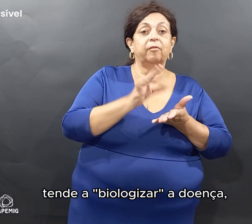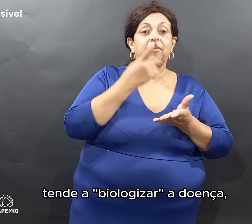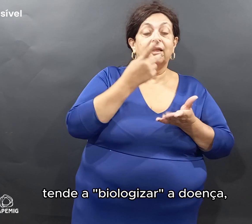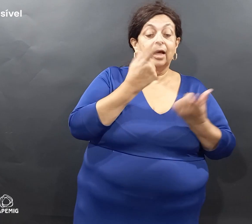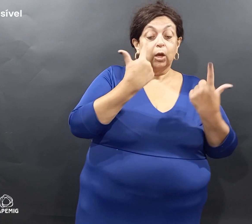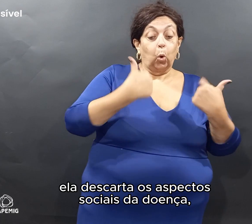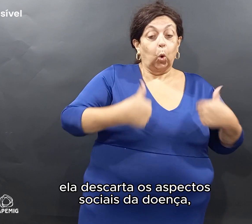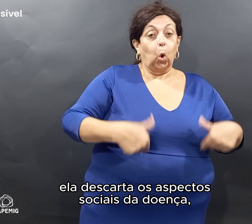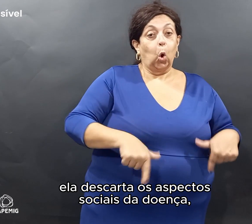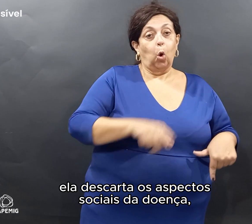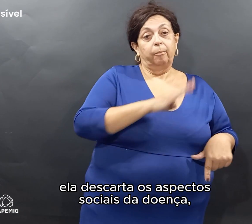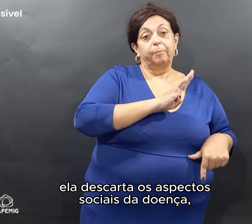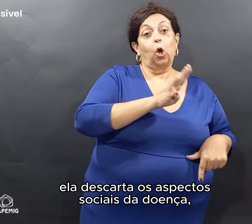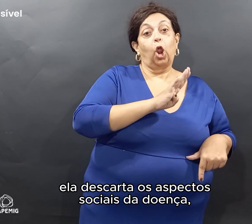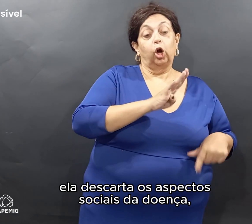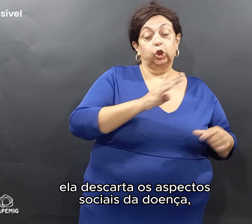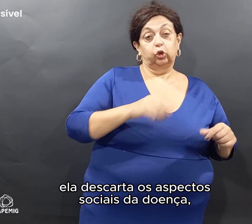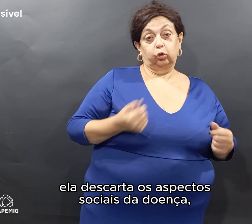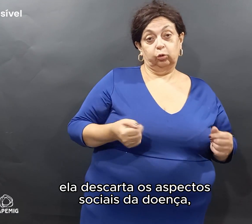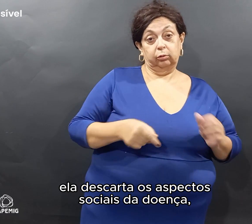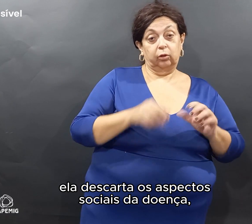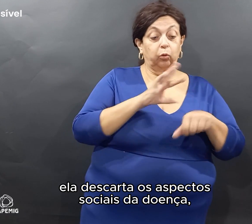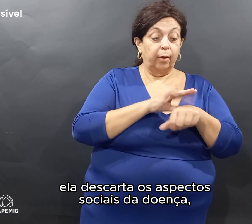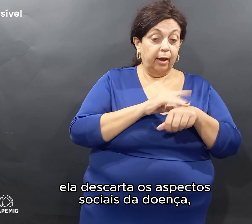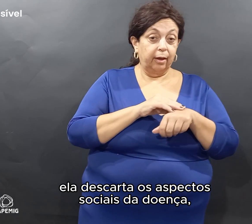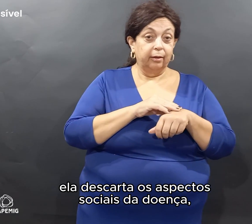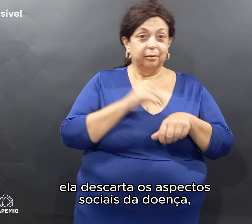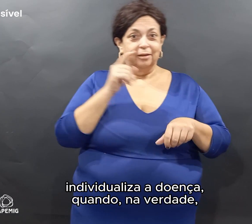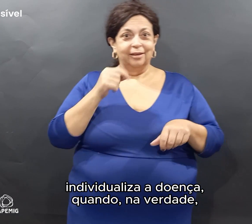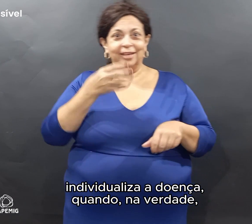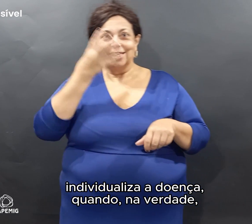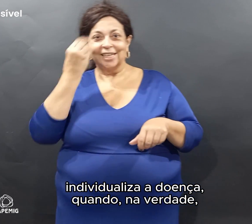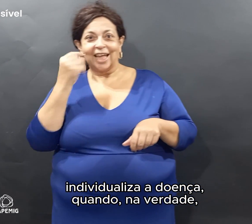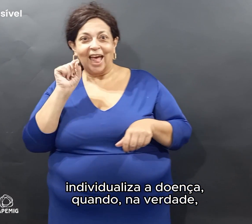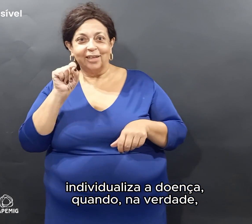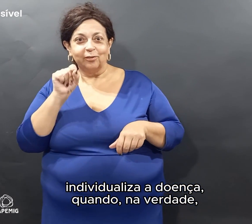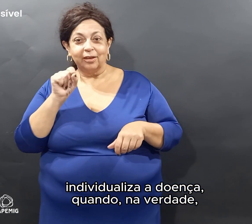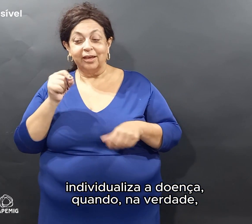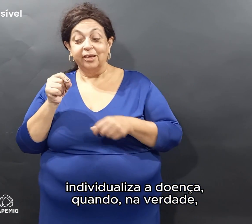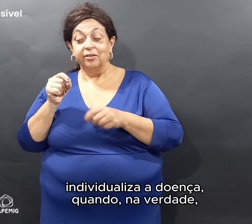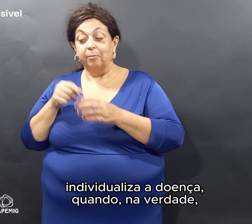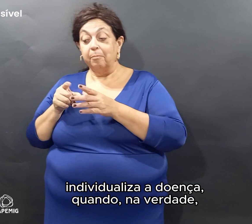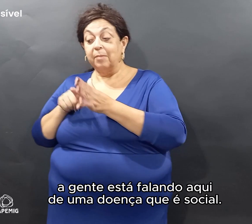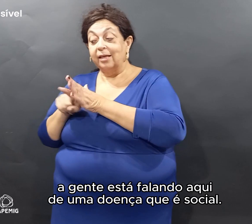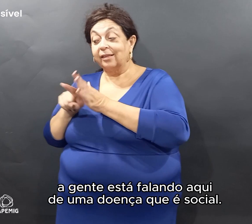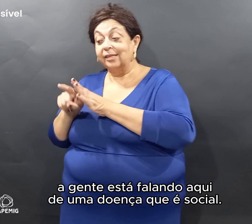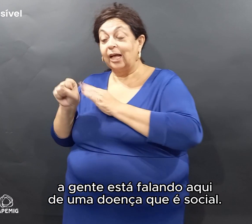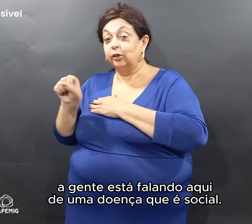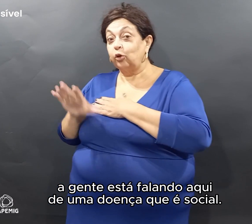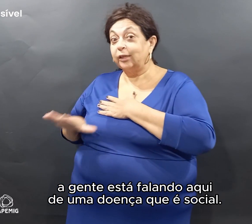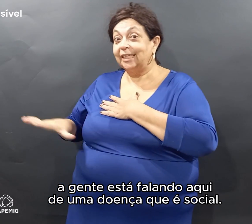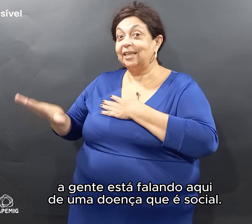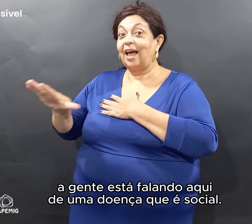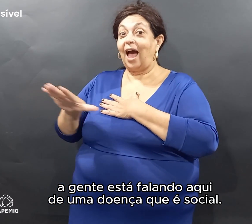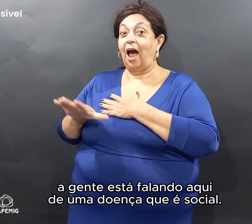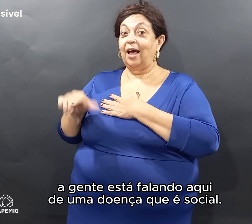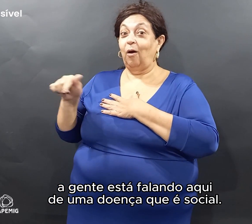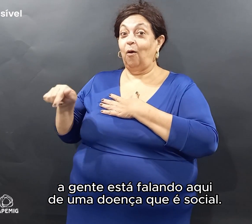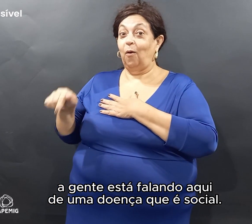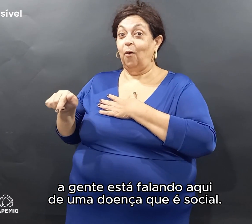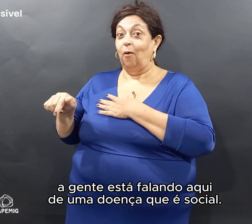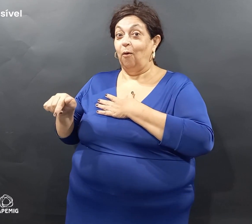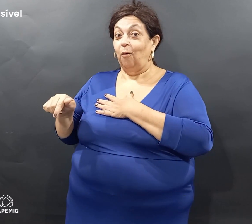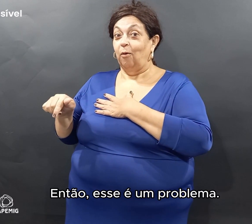biologizar a doença. Ela descarta os aspectos sociais da doença, individualiza a doença, quando, na verdade, a gente está falando aqui de uma doença que